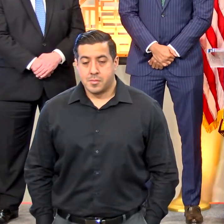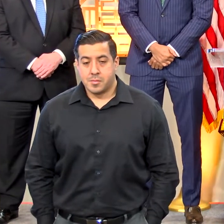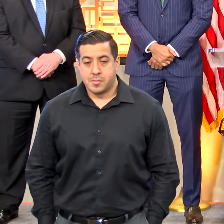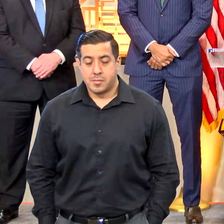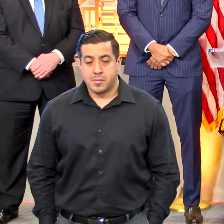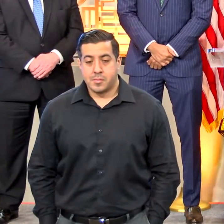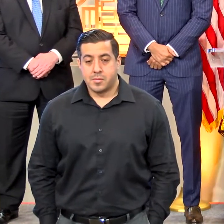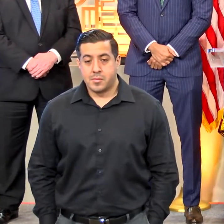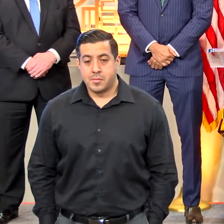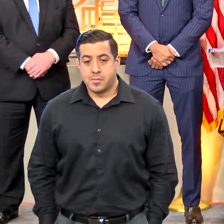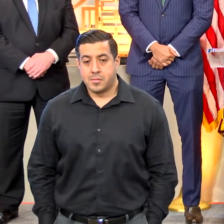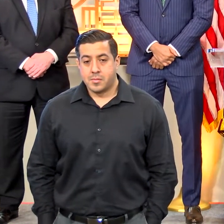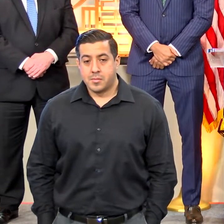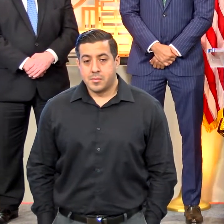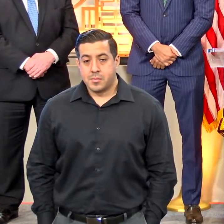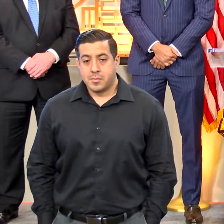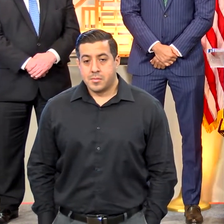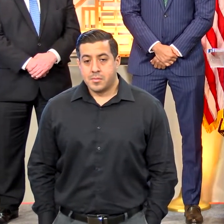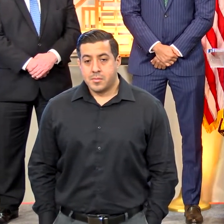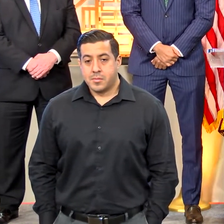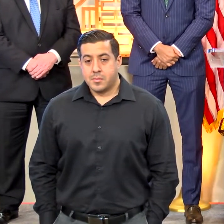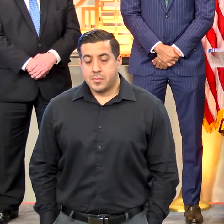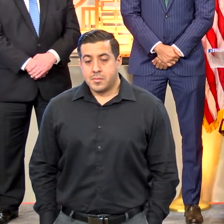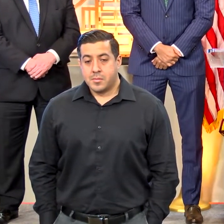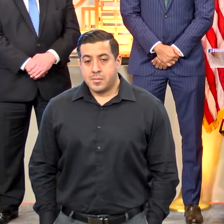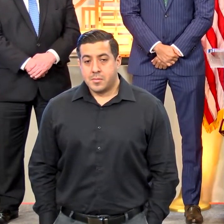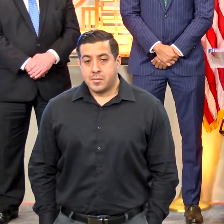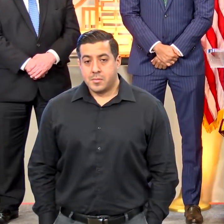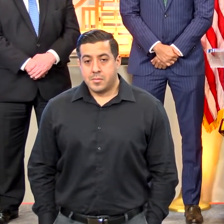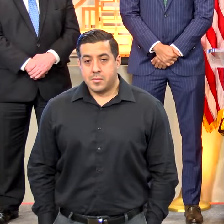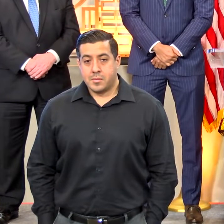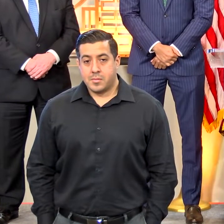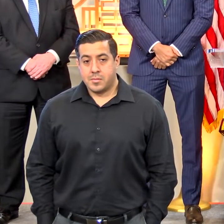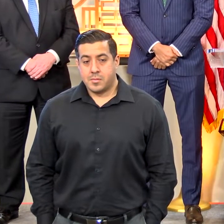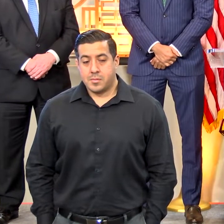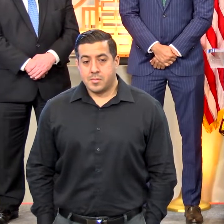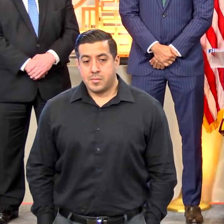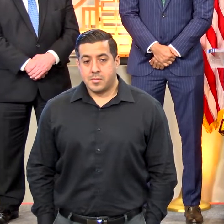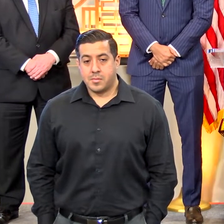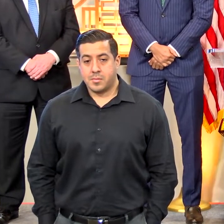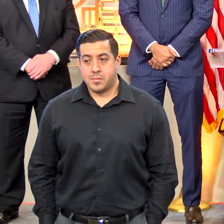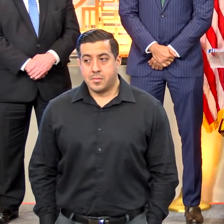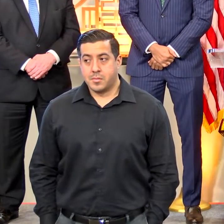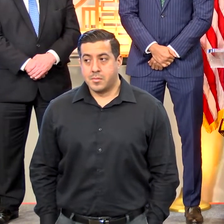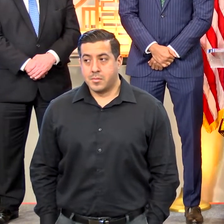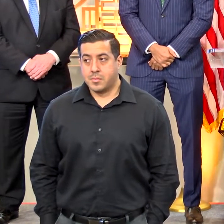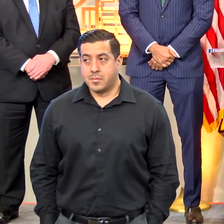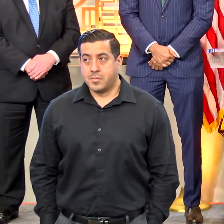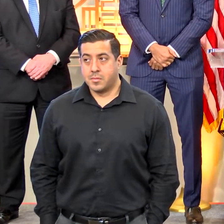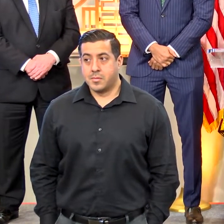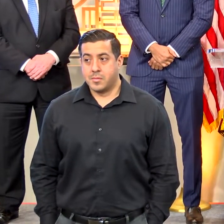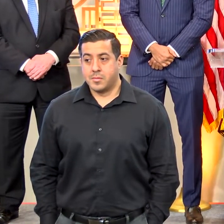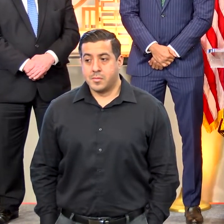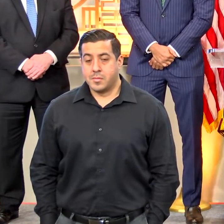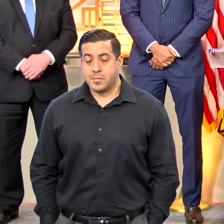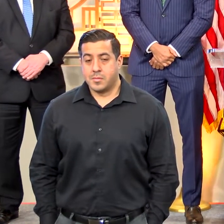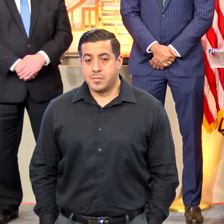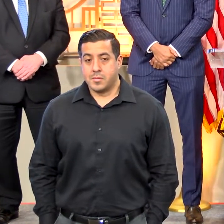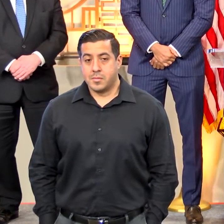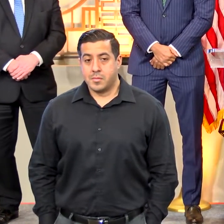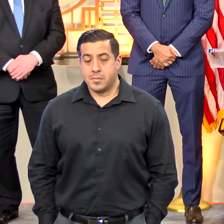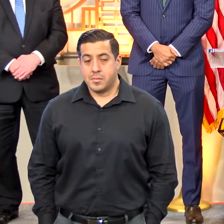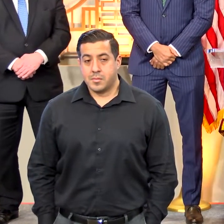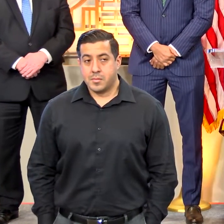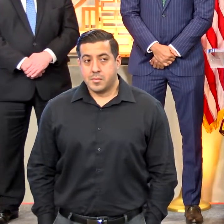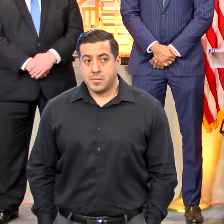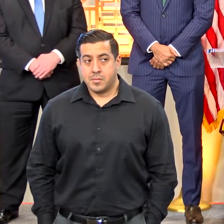anunciar que el día de ayer la Corte de Comisionados aprobó la fase 2 del programa para poner fin a la falta de vivienda. Es